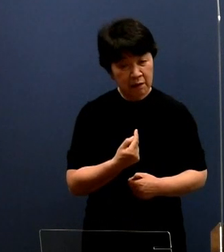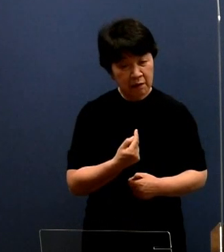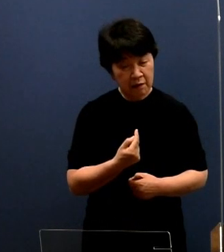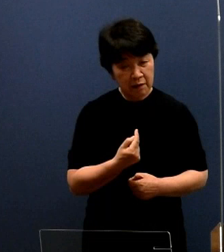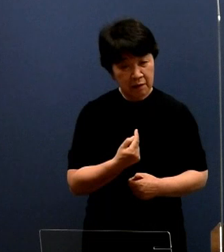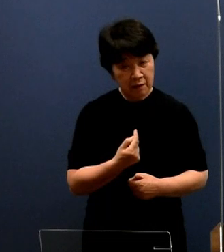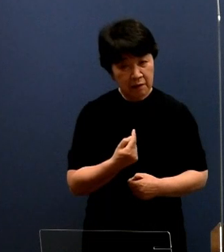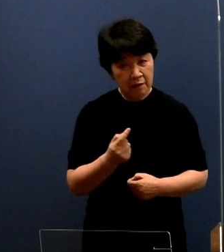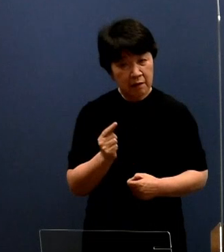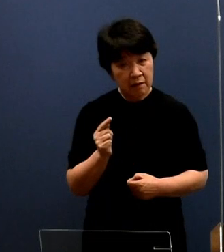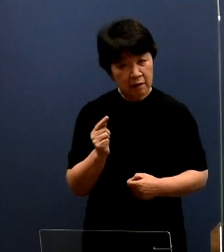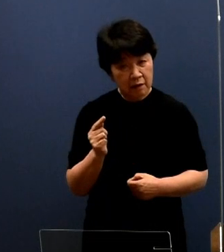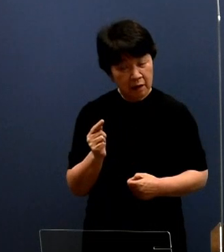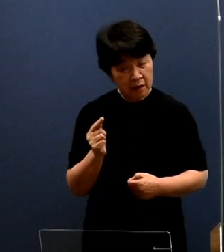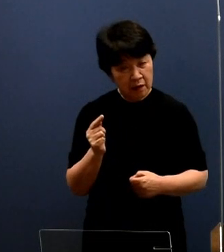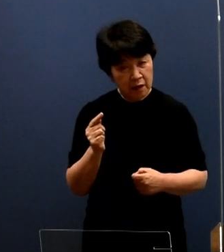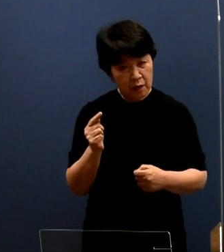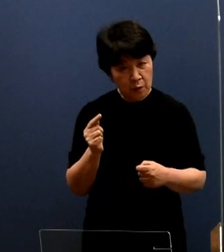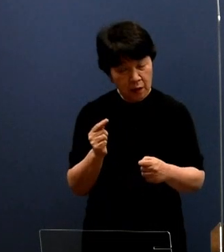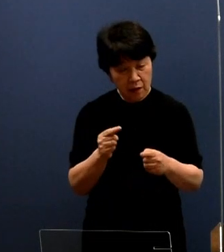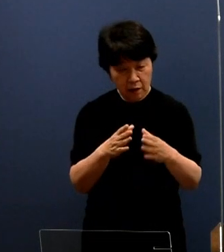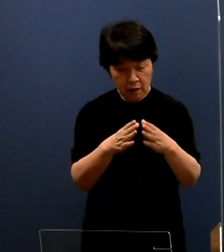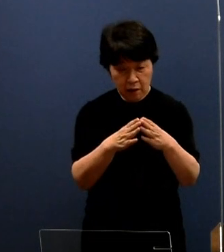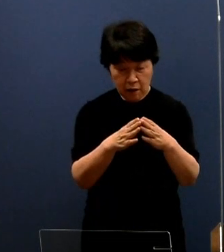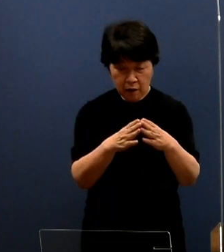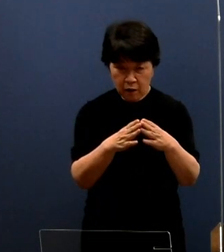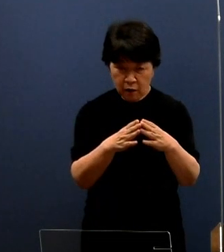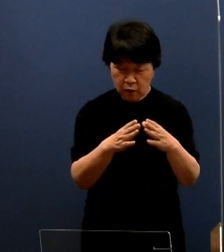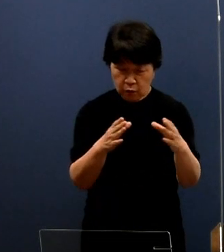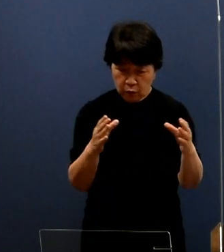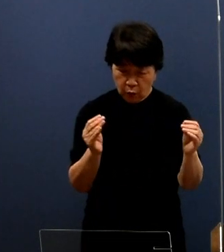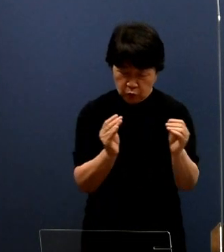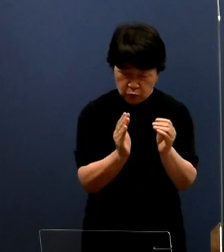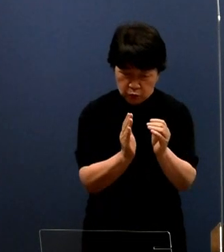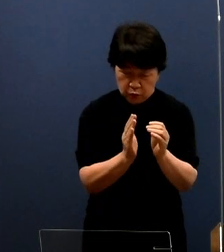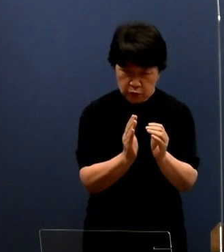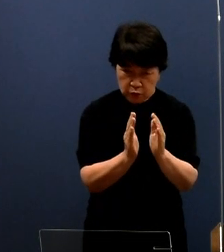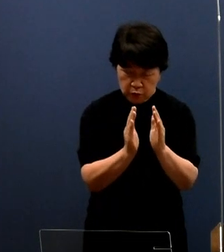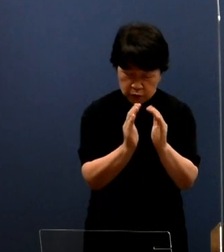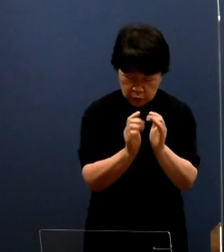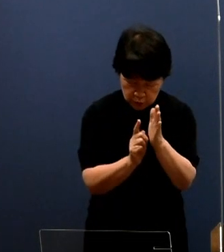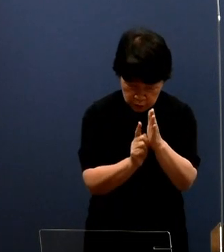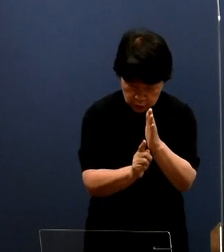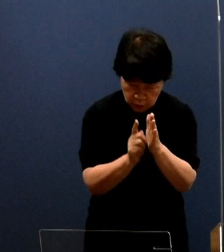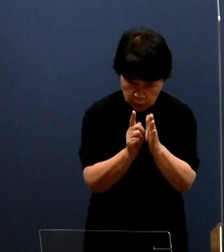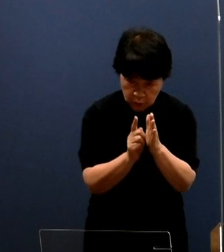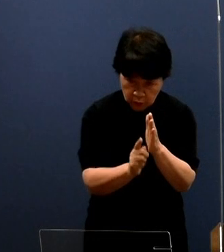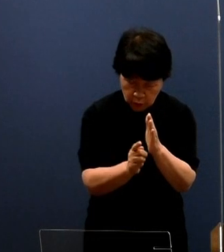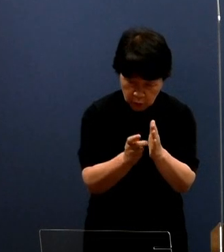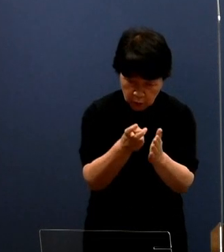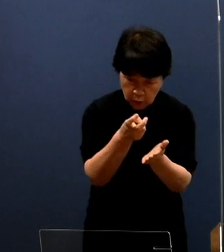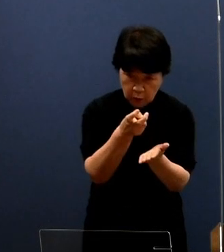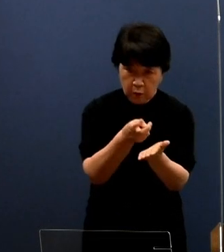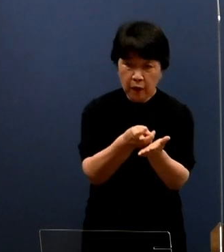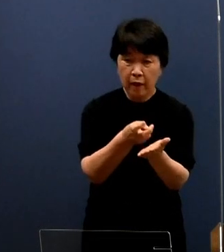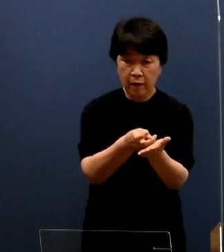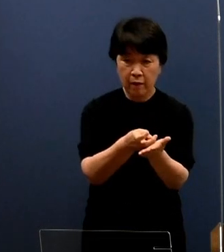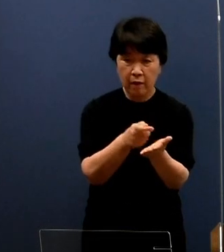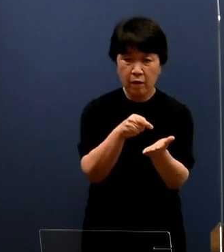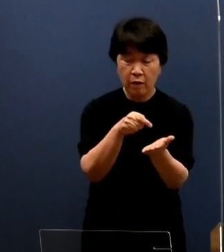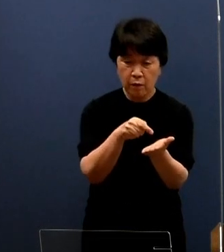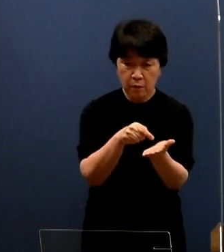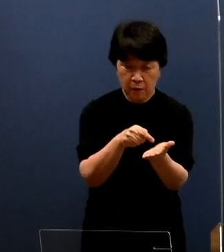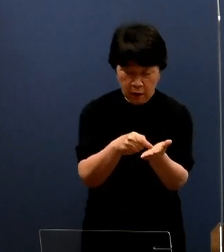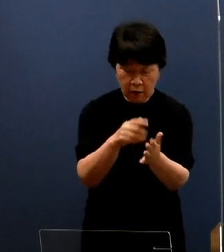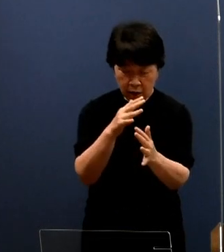あれは確か国葬は確か国葬令かなんかっていう、その戦前の多分勅令だと思いますけどね、